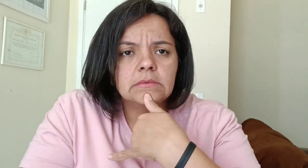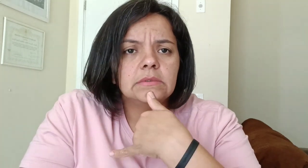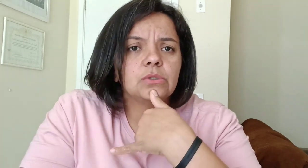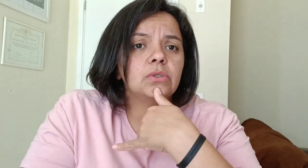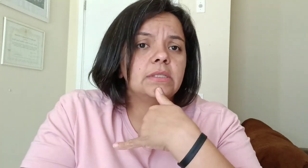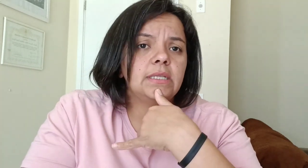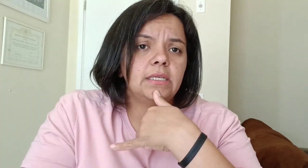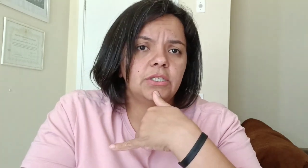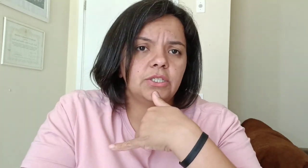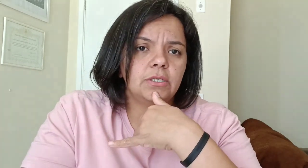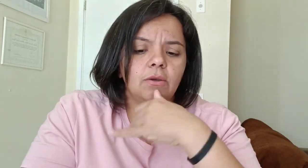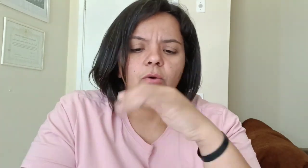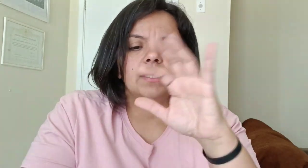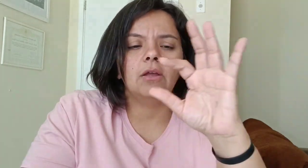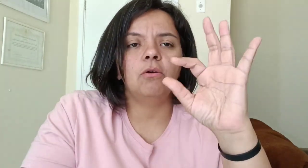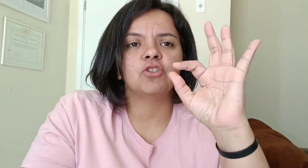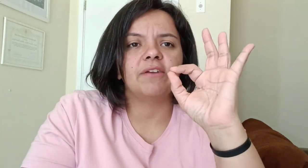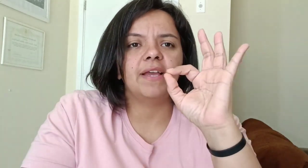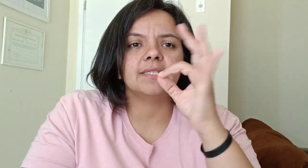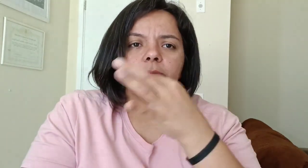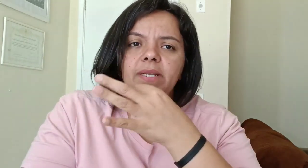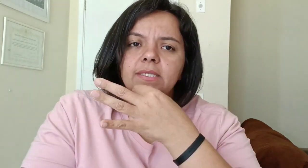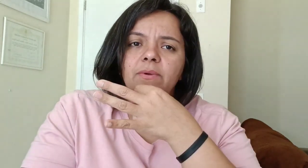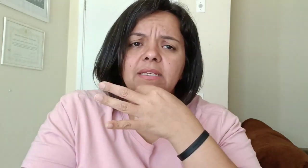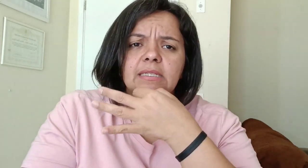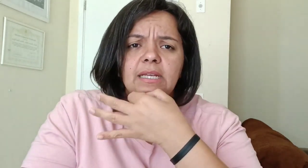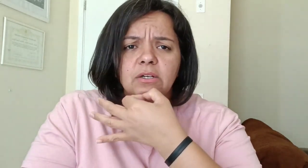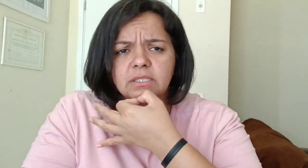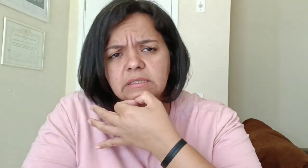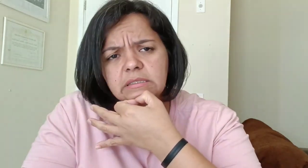eu tô triste. Ou então, eu já vi essa expressão aqui, né? Ó.